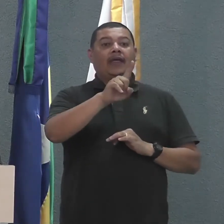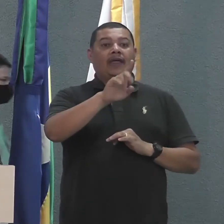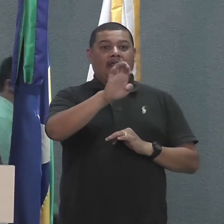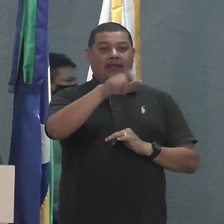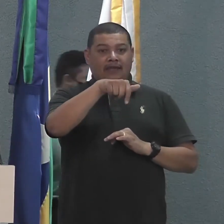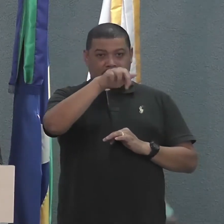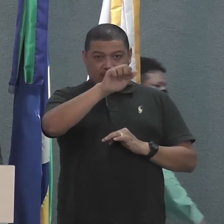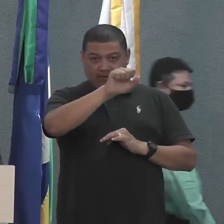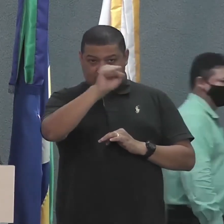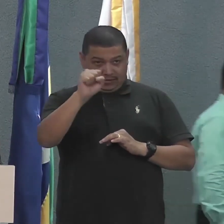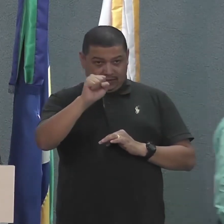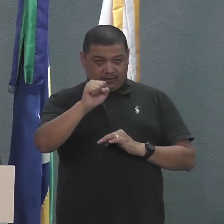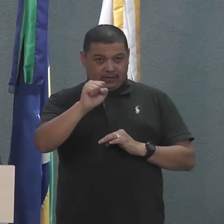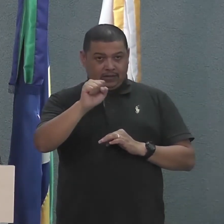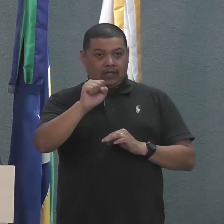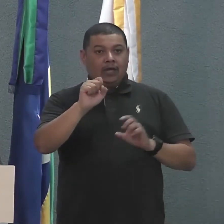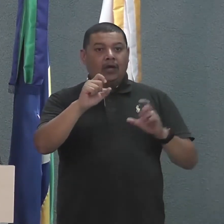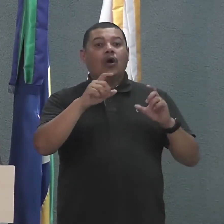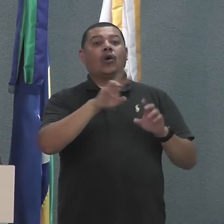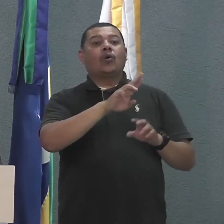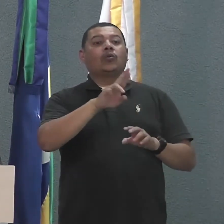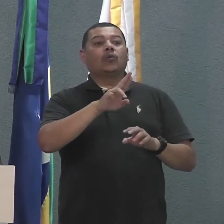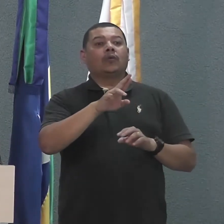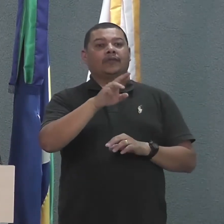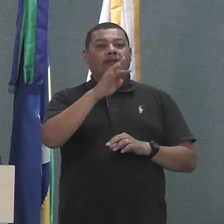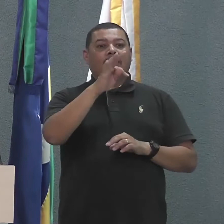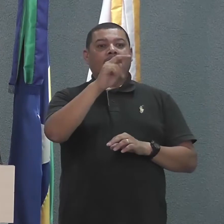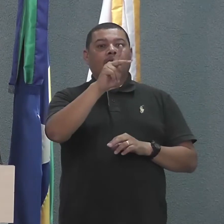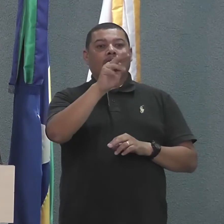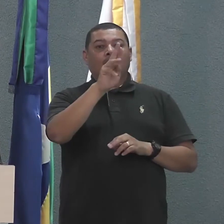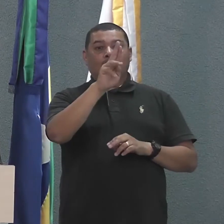Tuta, enaltecer a Caferon,